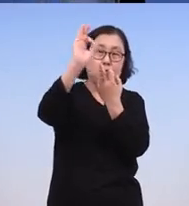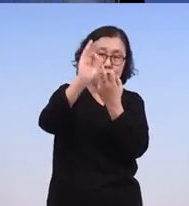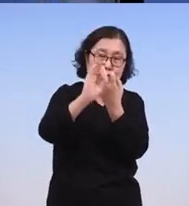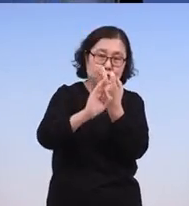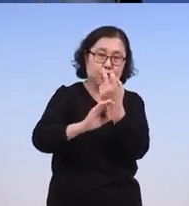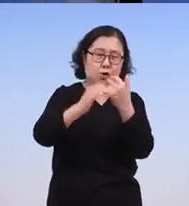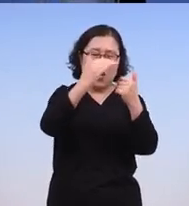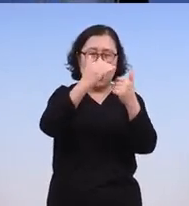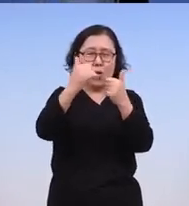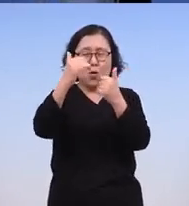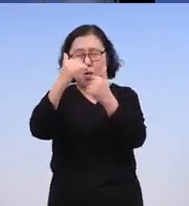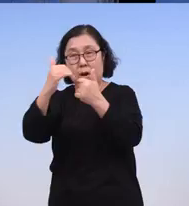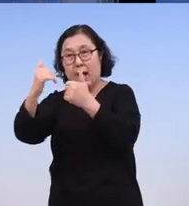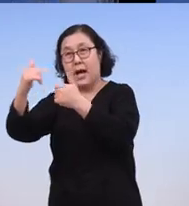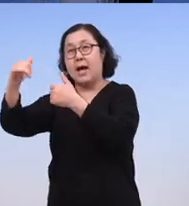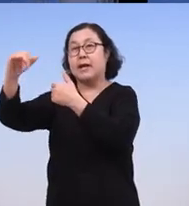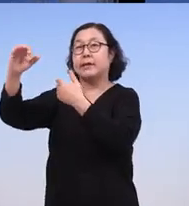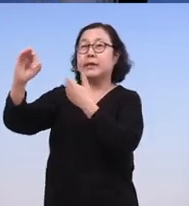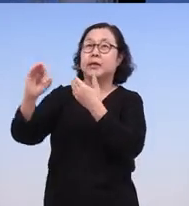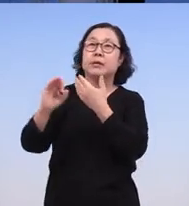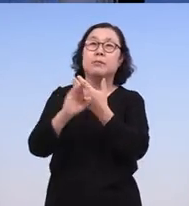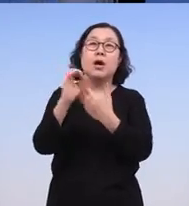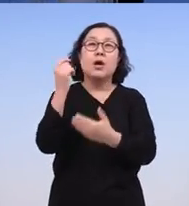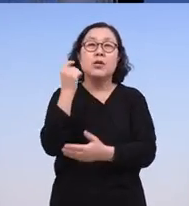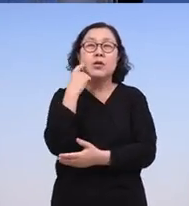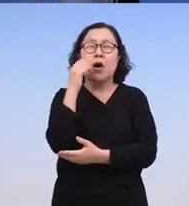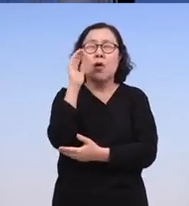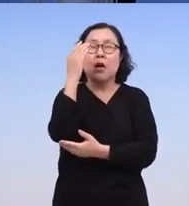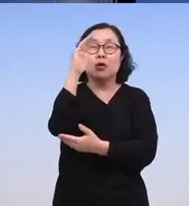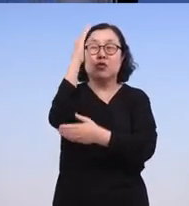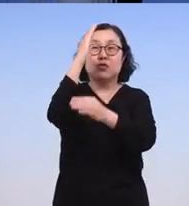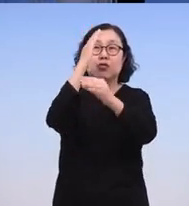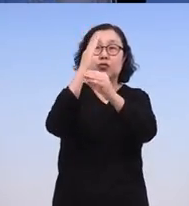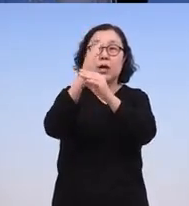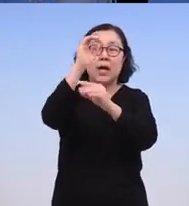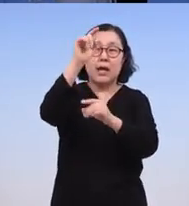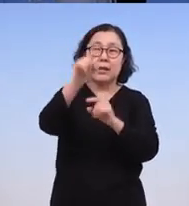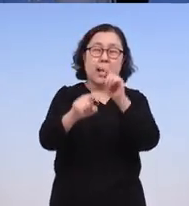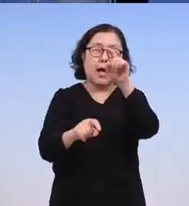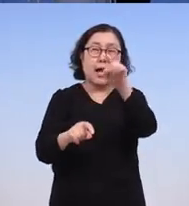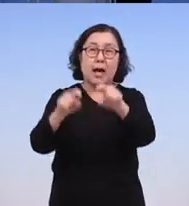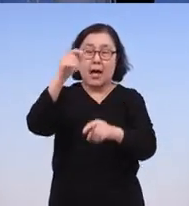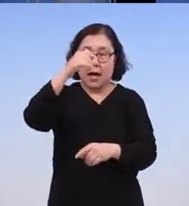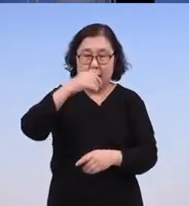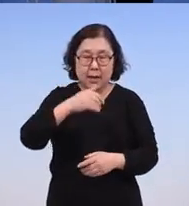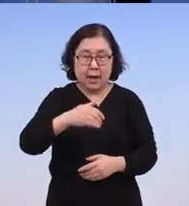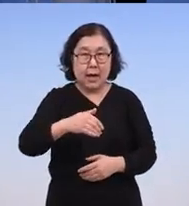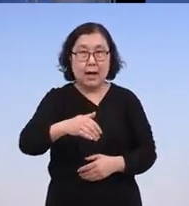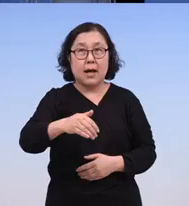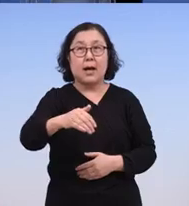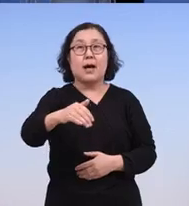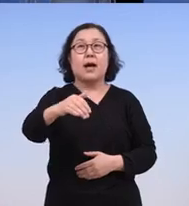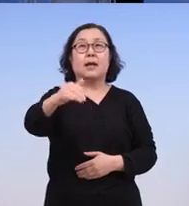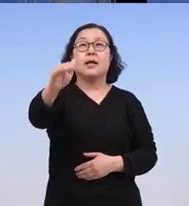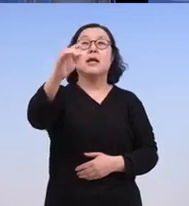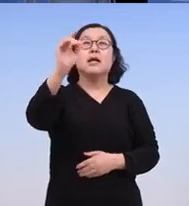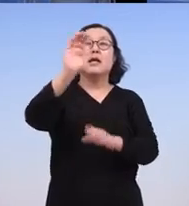부르다가 날이 저물어 오라 하시면 영광 중에